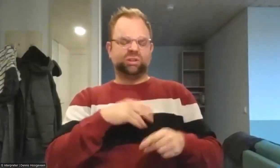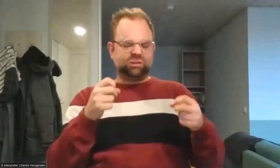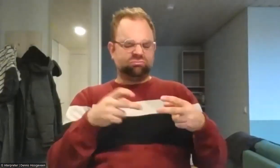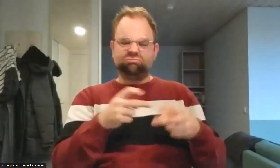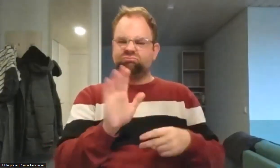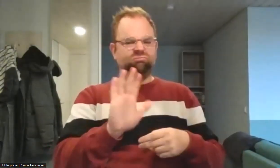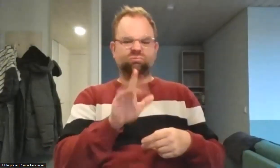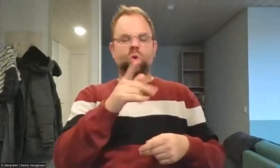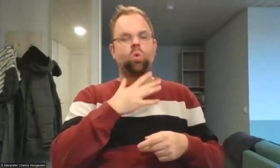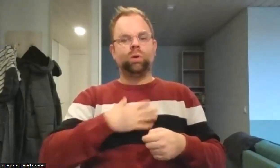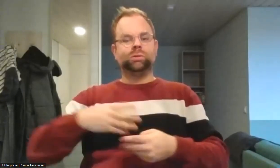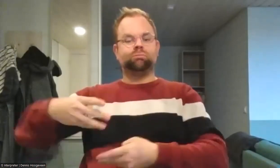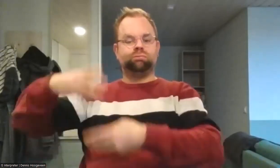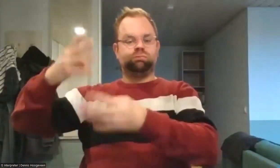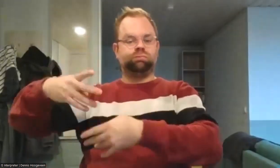chat box.